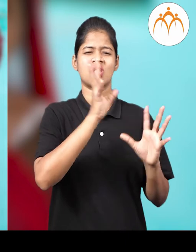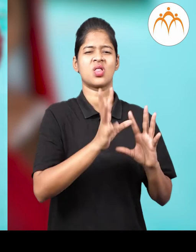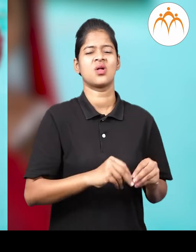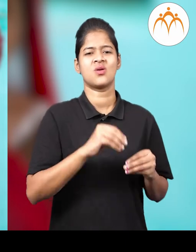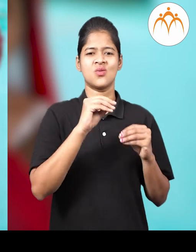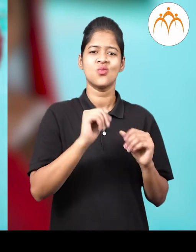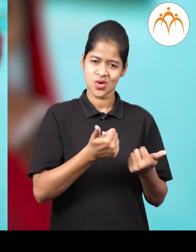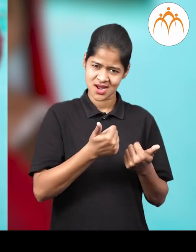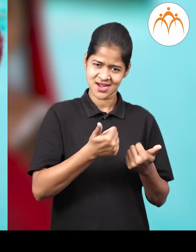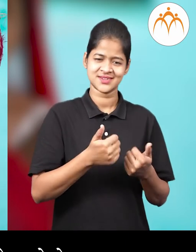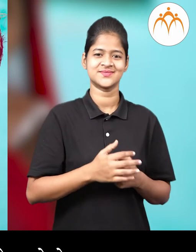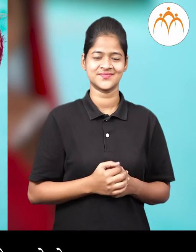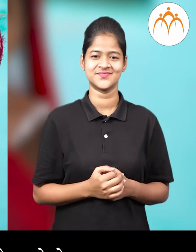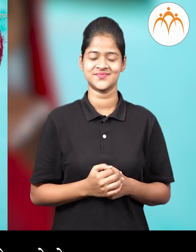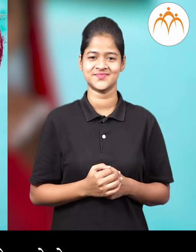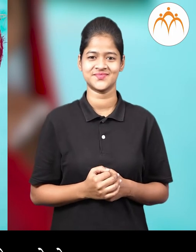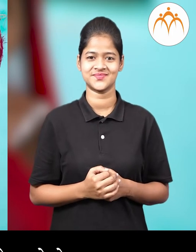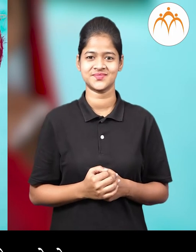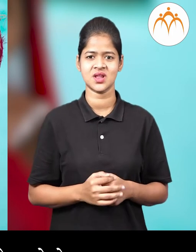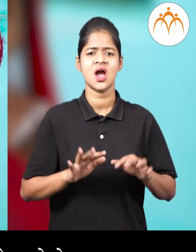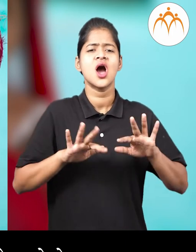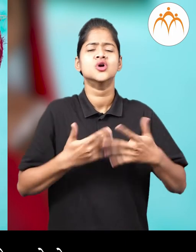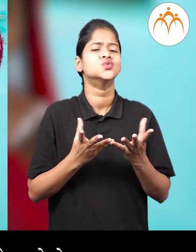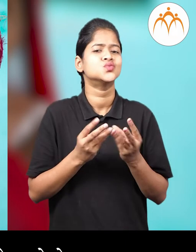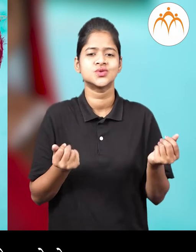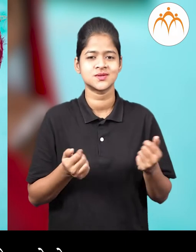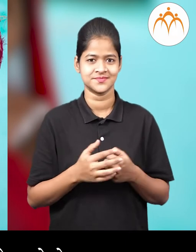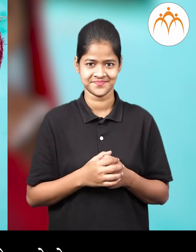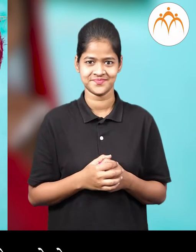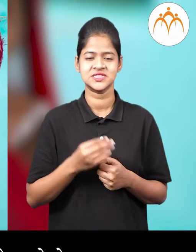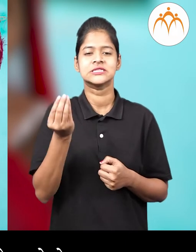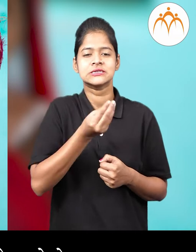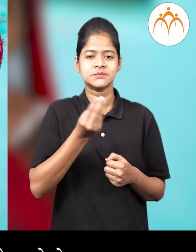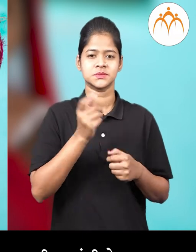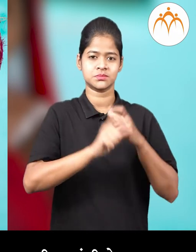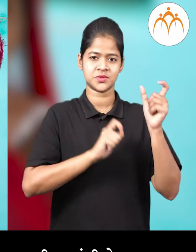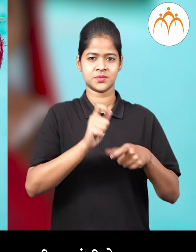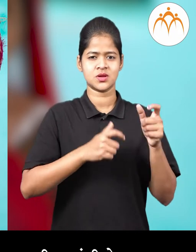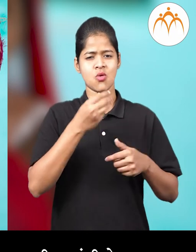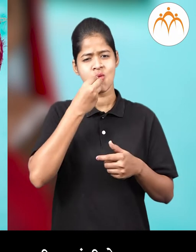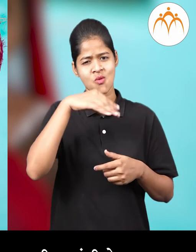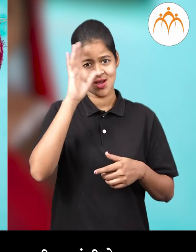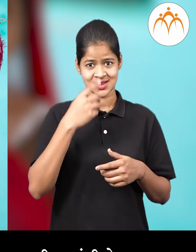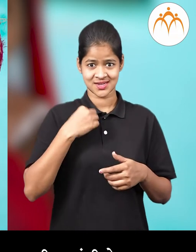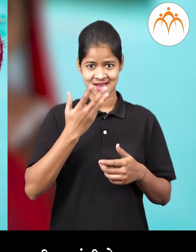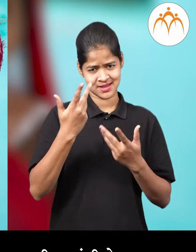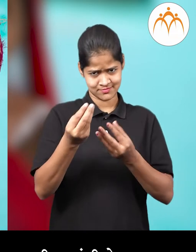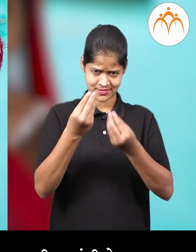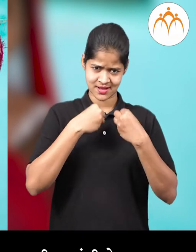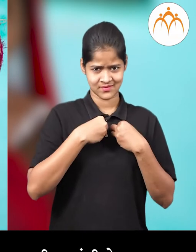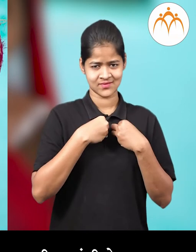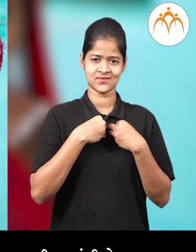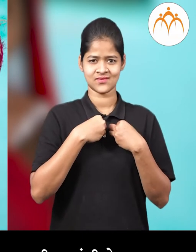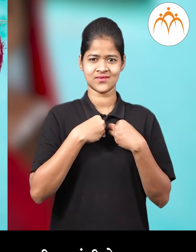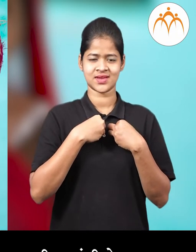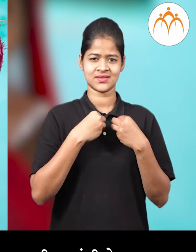કહી ઉપાય કહી લોગ આપલ્યા કડુન જુને કપડે ઘેતાત આપણ કપડે દીલે મણુંતે